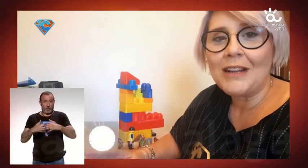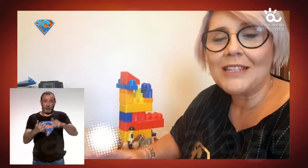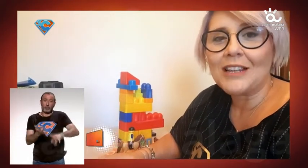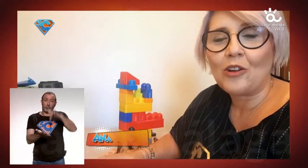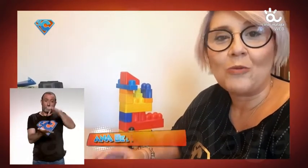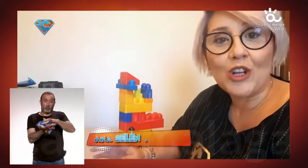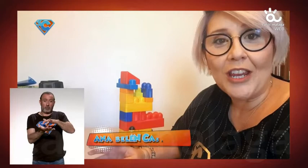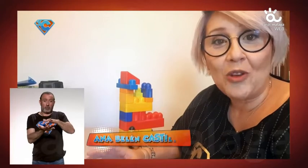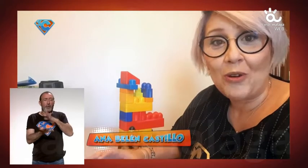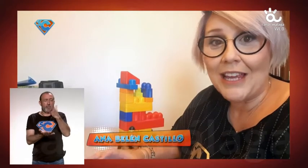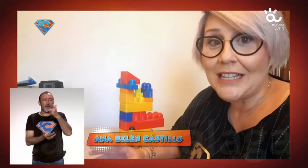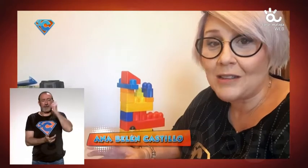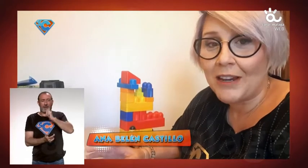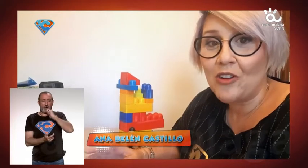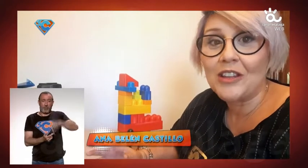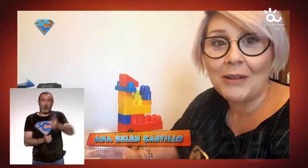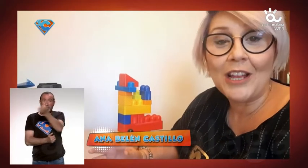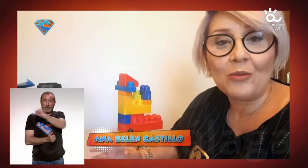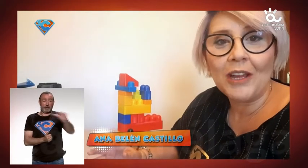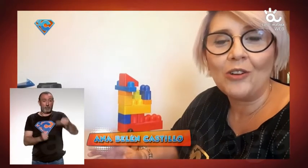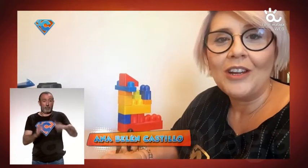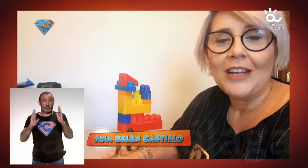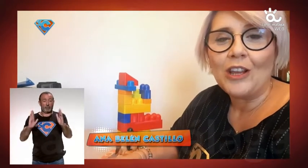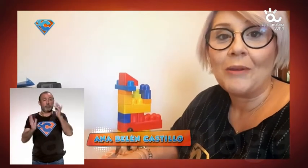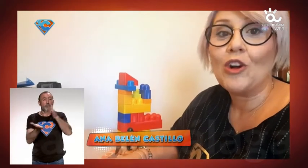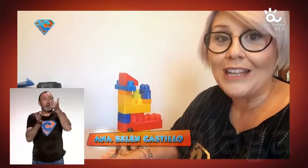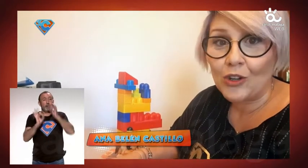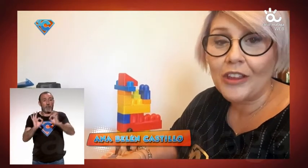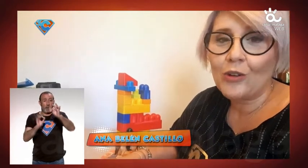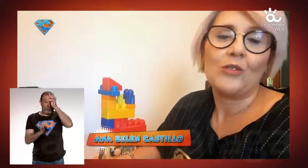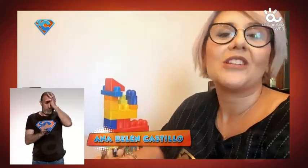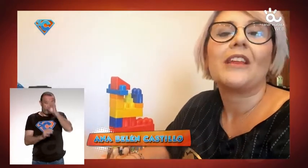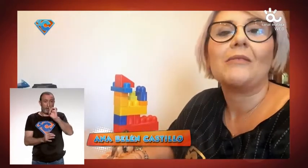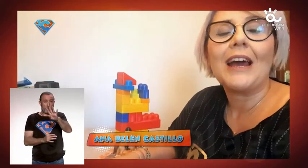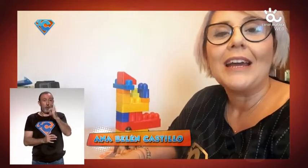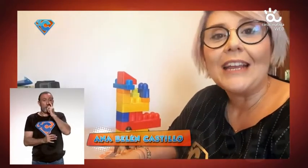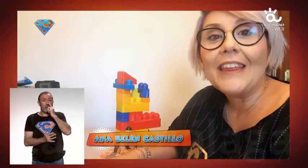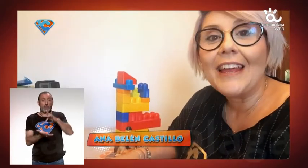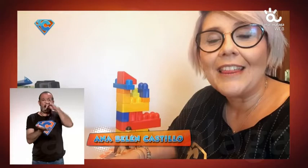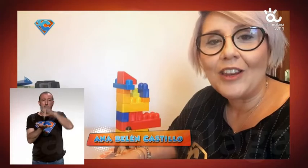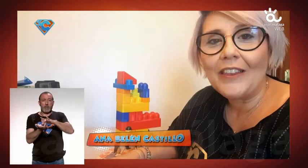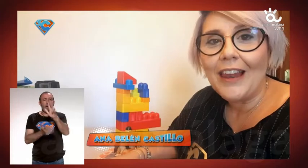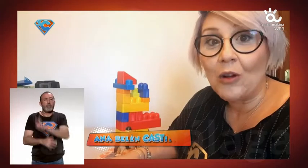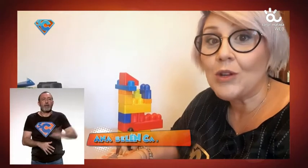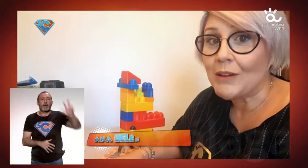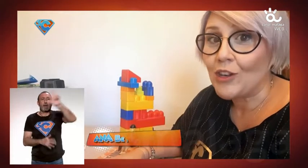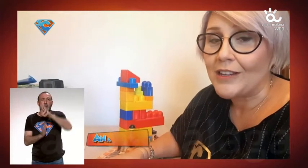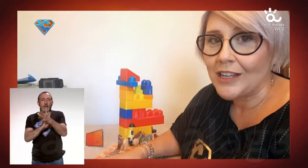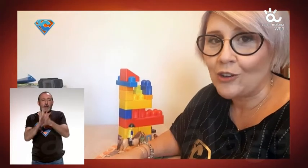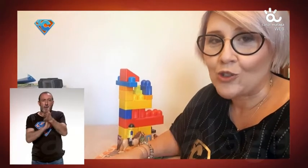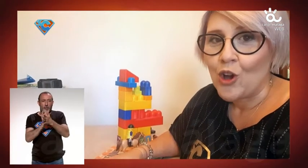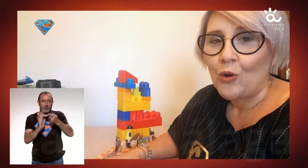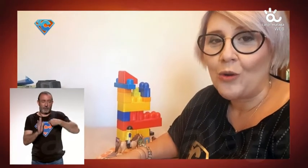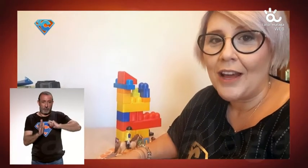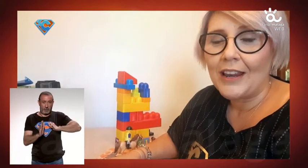caso, además, con mucho cariño, porque esta semana, concretamente el domingo 14 de junio, se celebra el Día Nacional de la Lengua Española